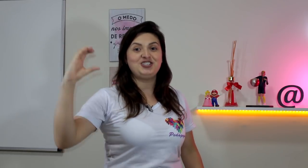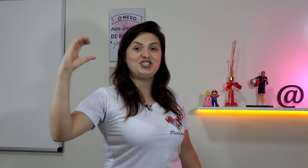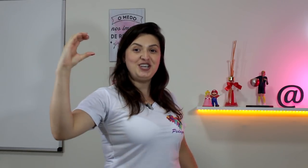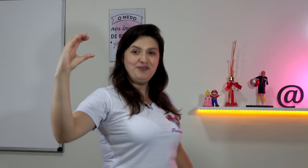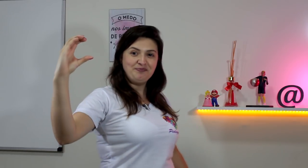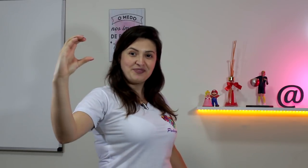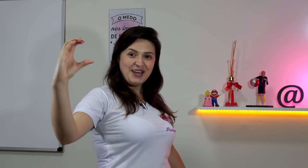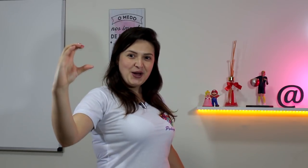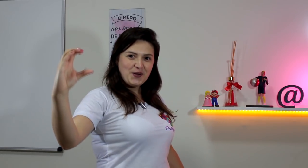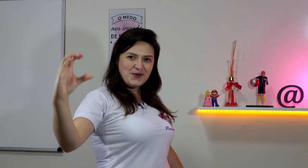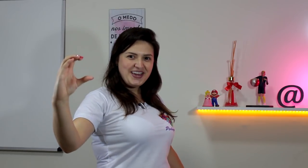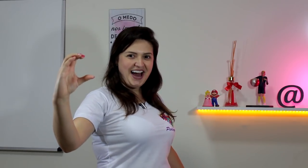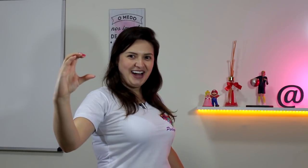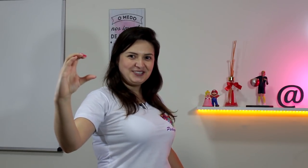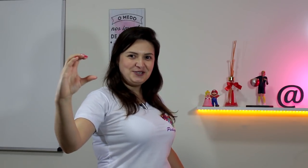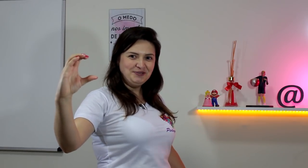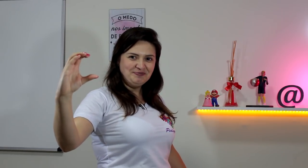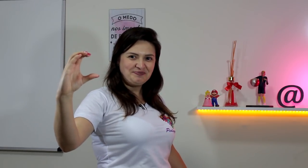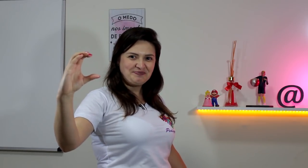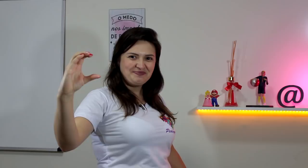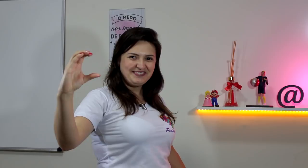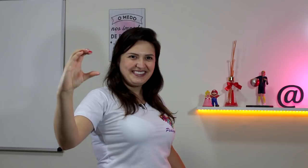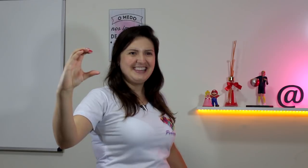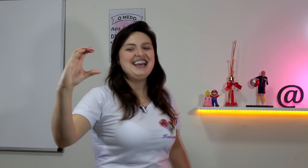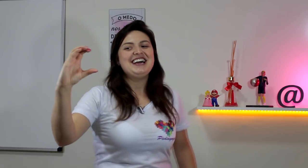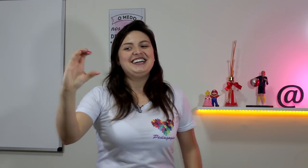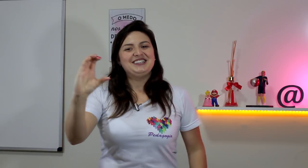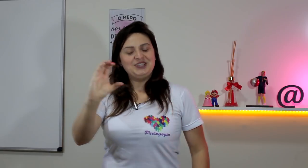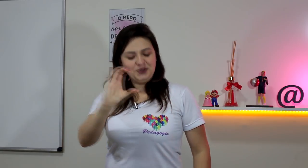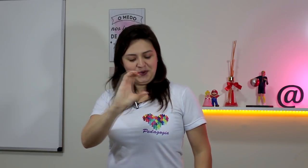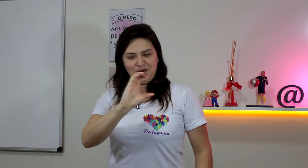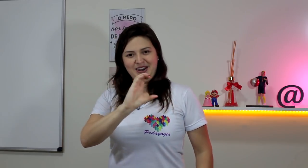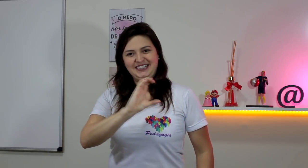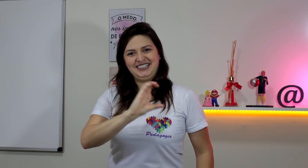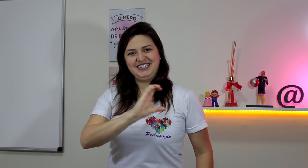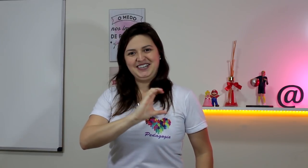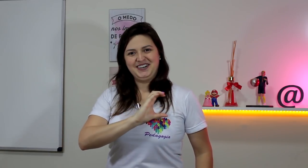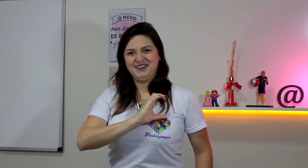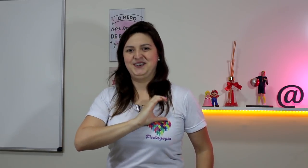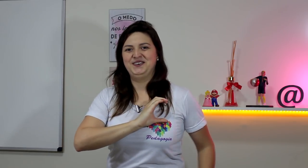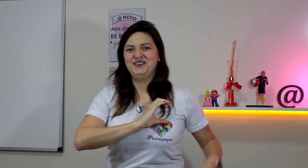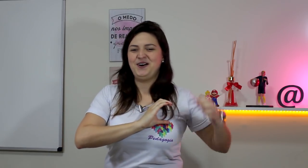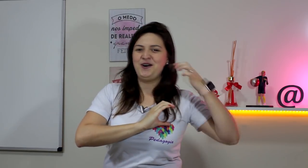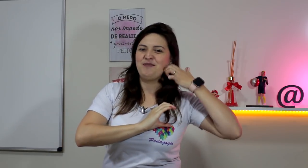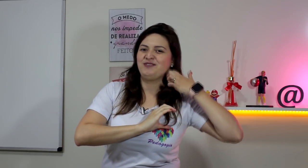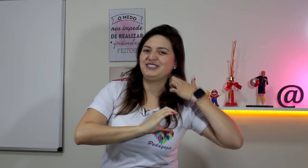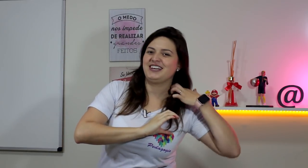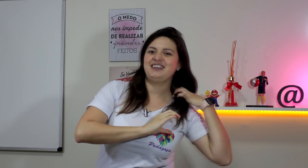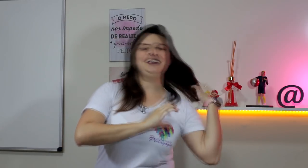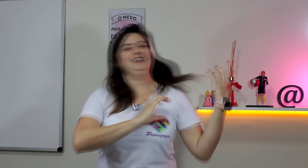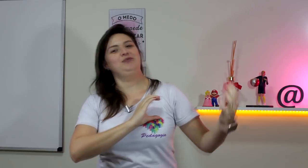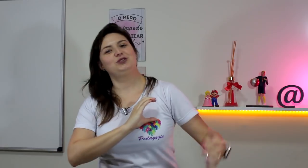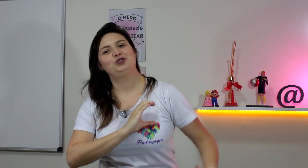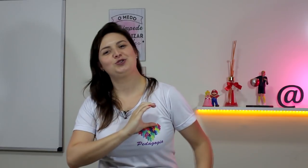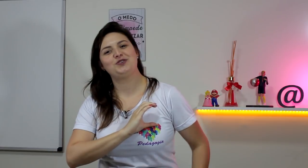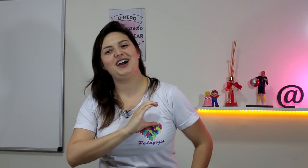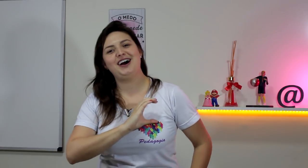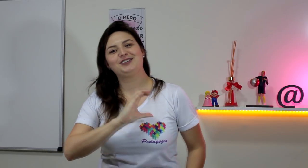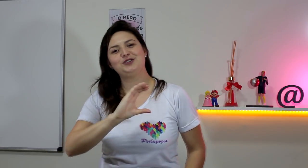de cunhado no coração. Ó, para você que reclama dos seus cunhados,